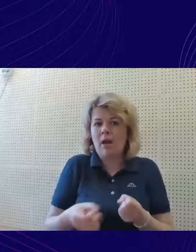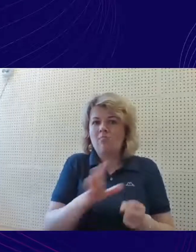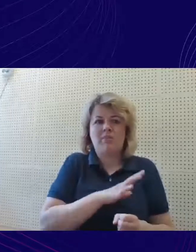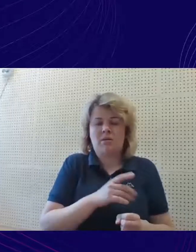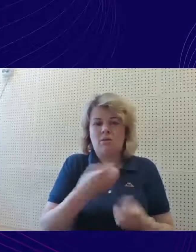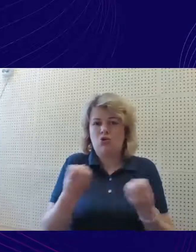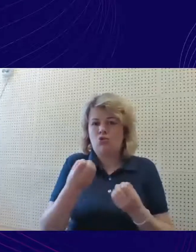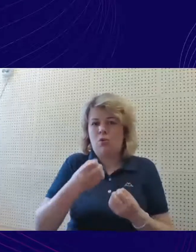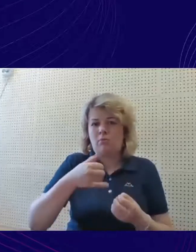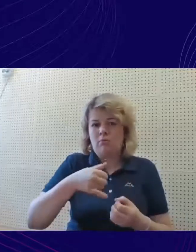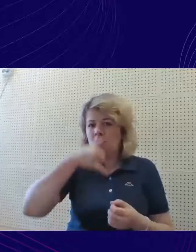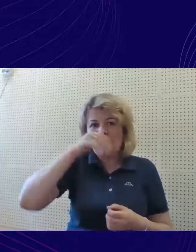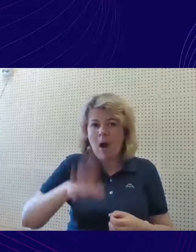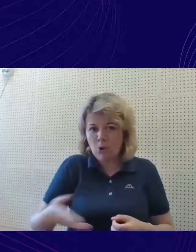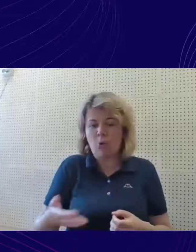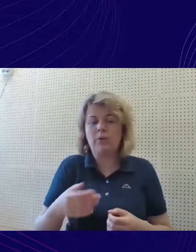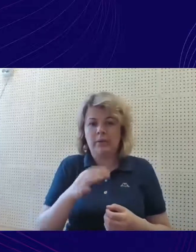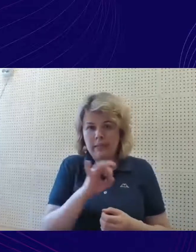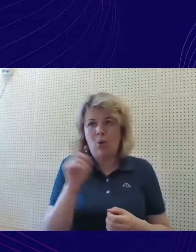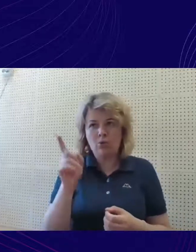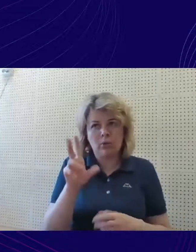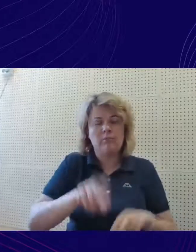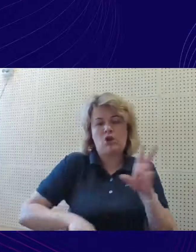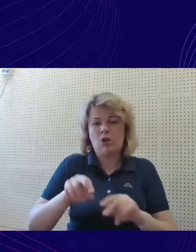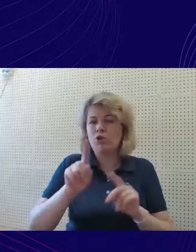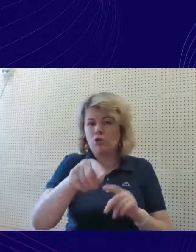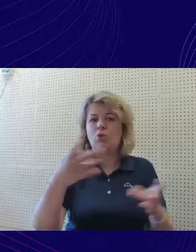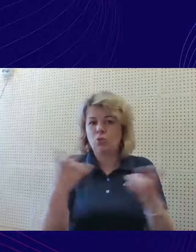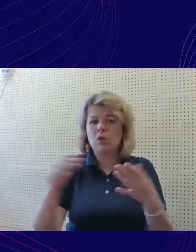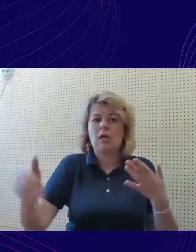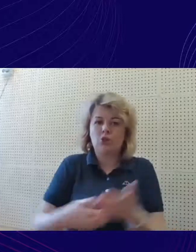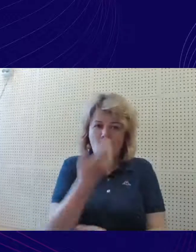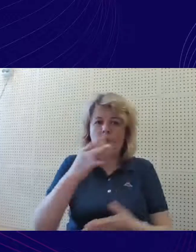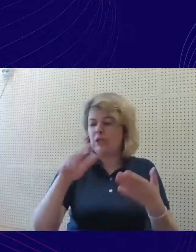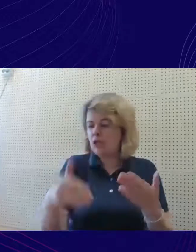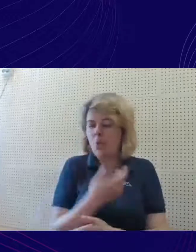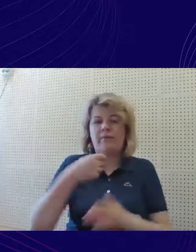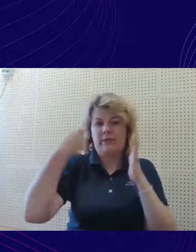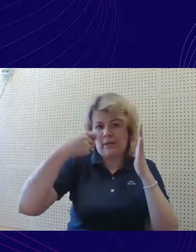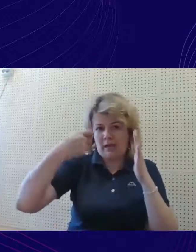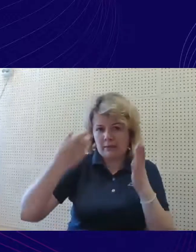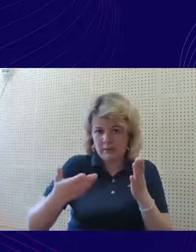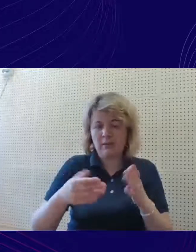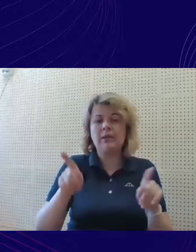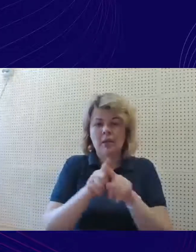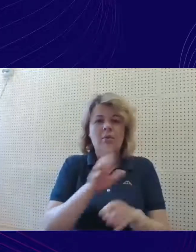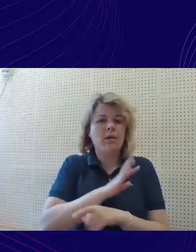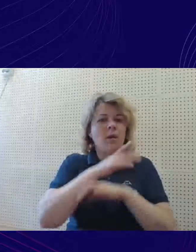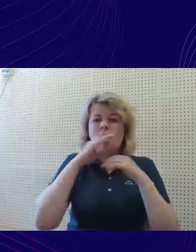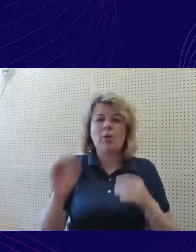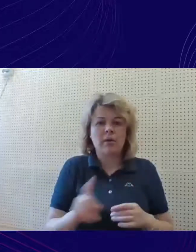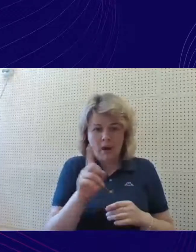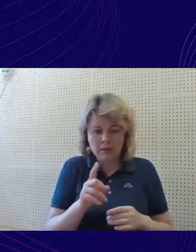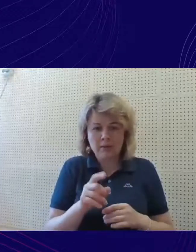переснять. И так было много-много раз, и он много раз останавливался из-за